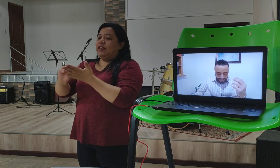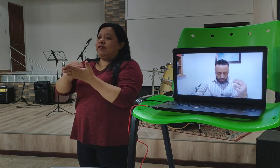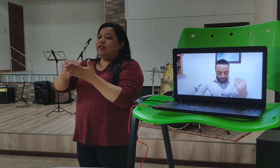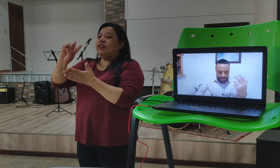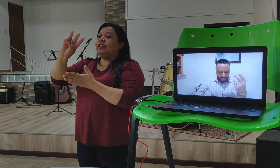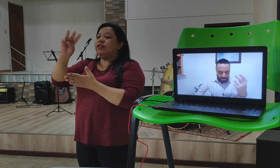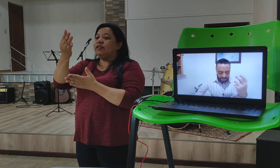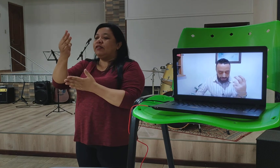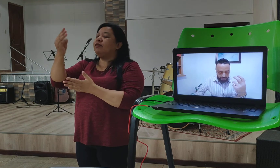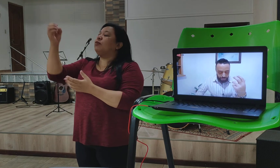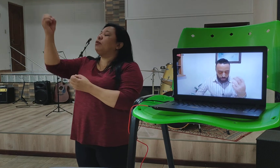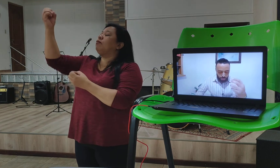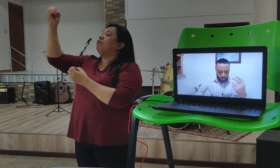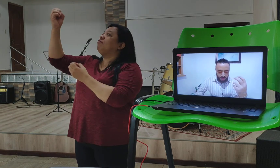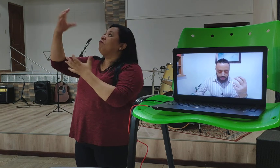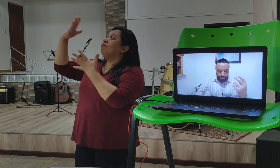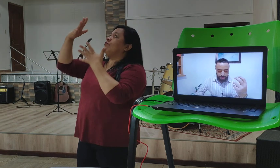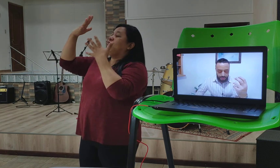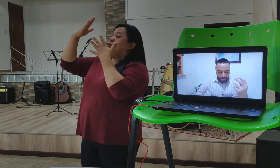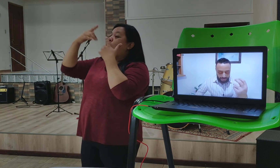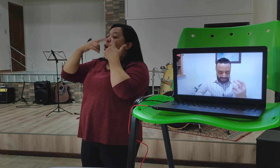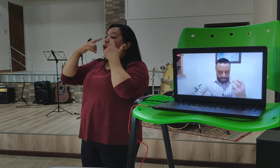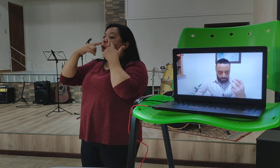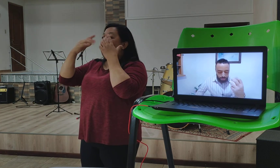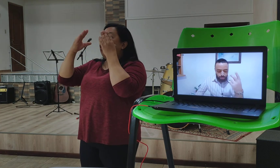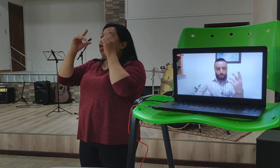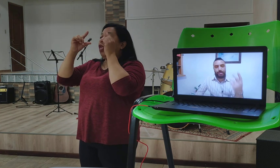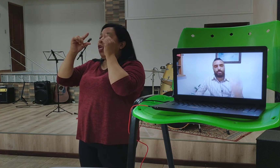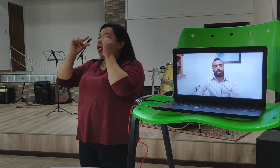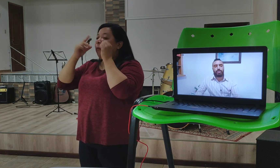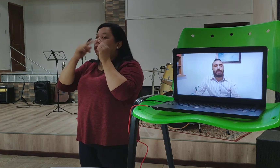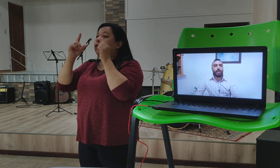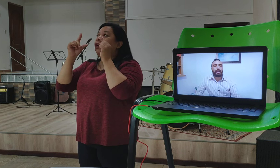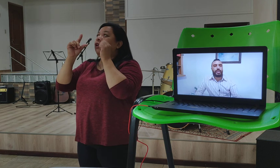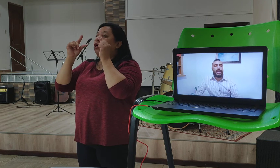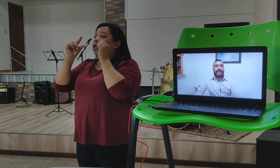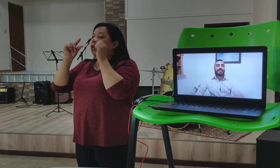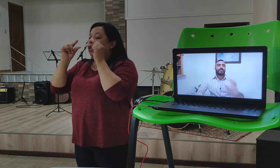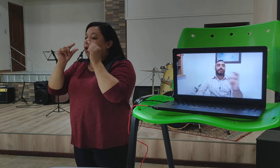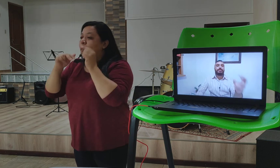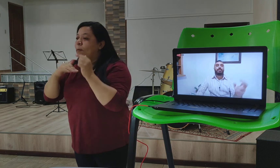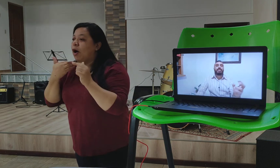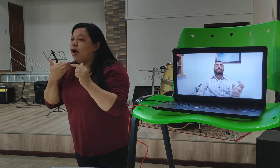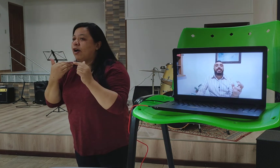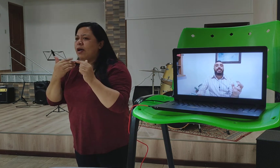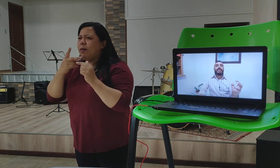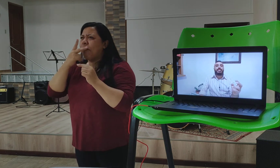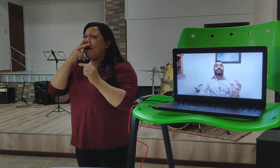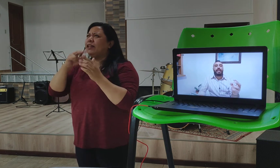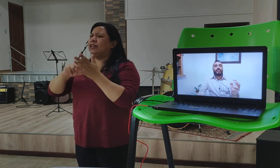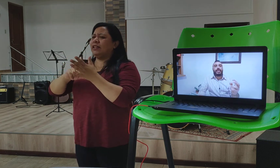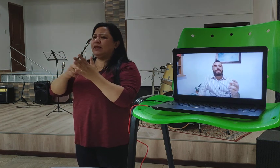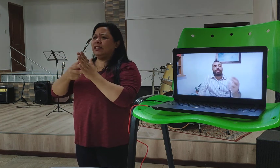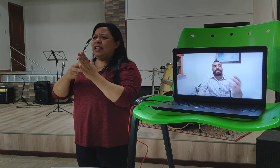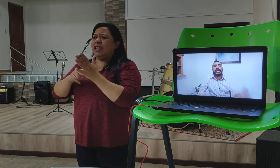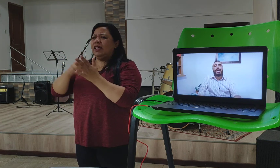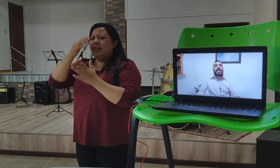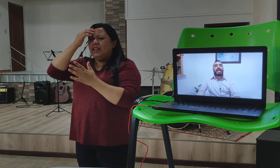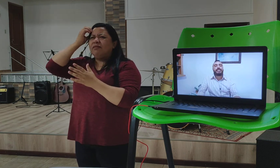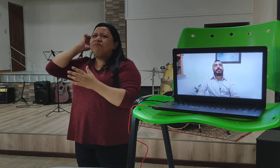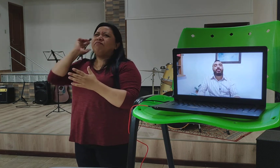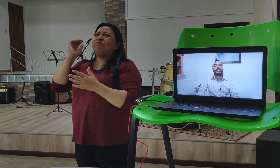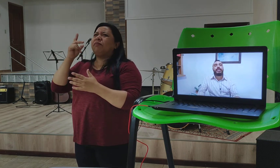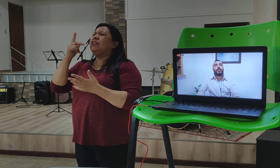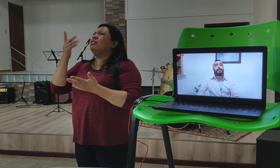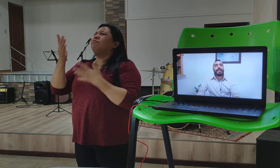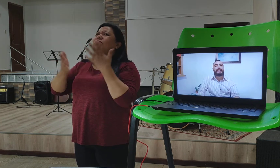fala: ilumina-me os olhos, para que eu não durma o sono da morte. Essa expressão traz a ideia de que ele fala: Senhor, me dá